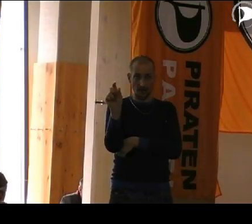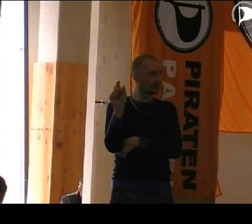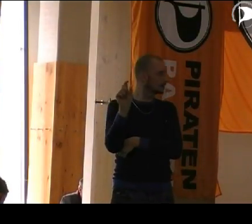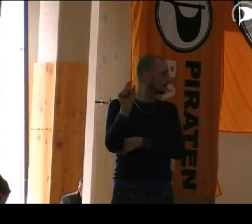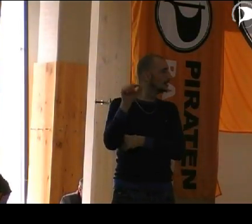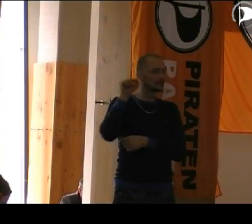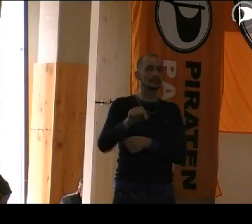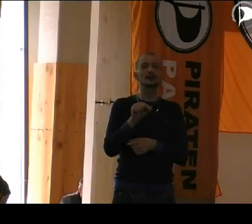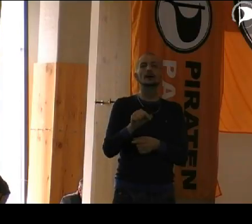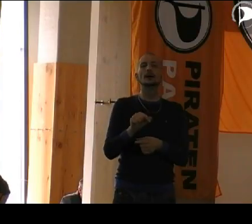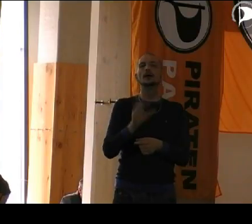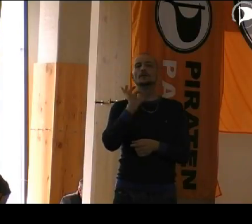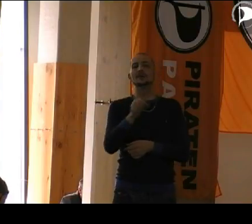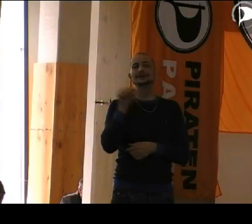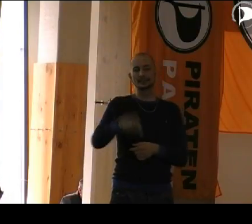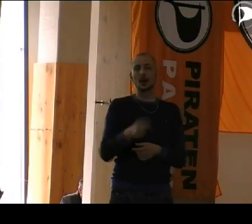delegieren